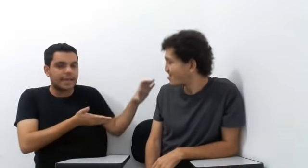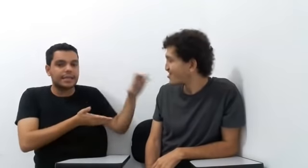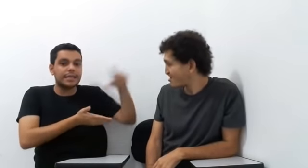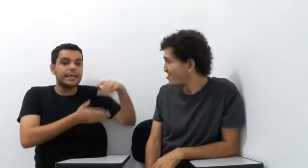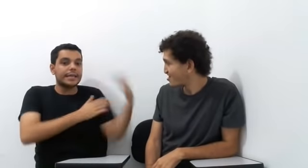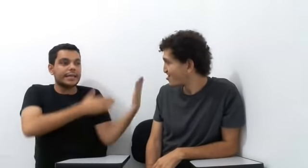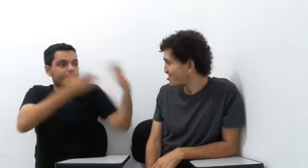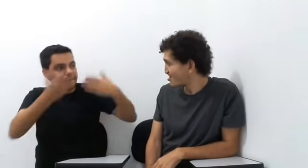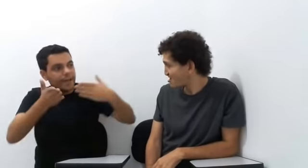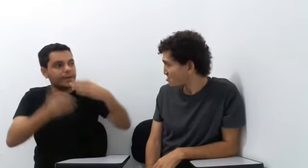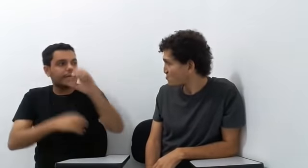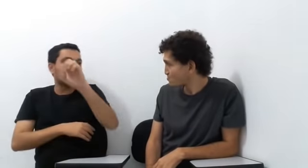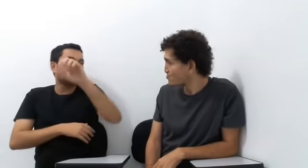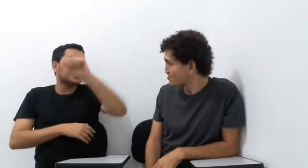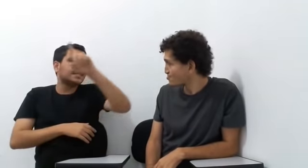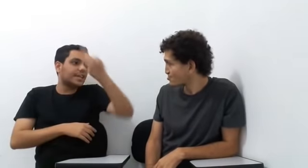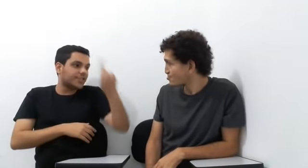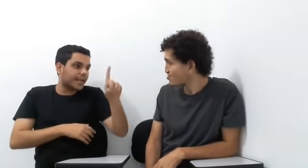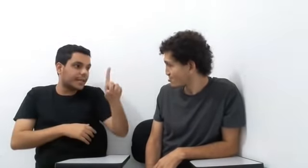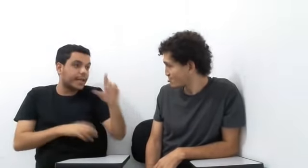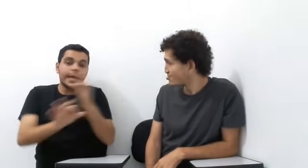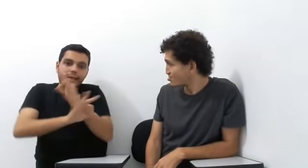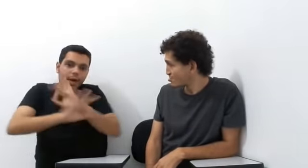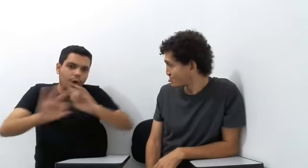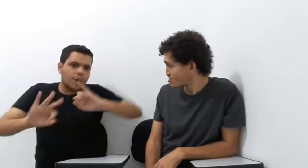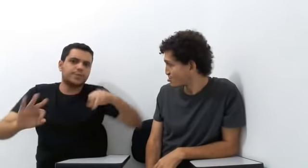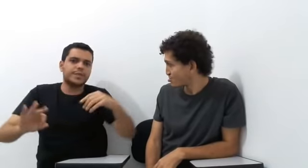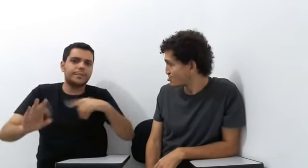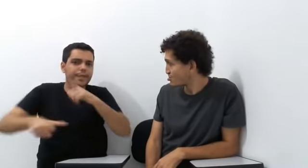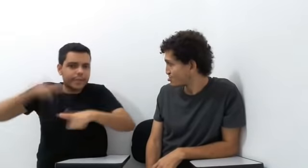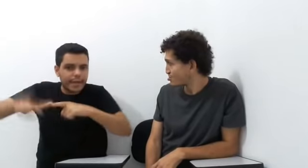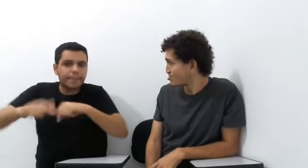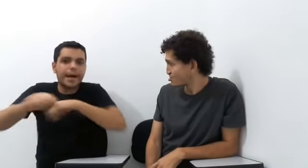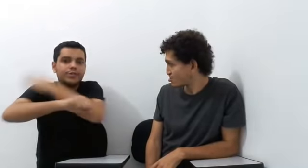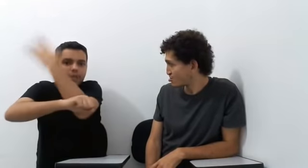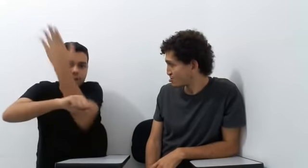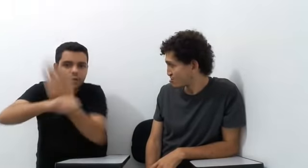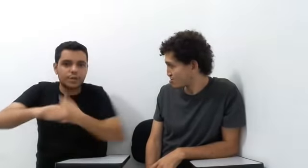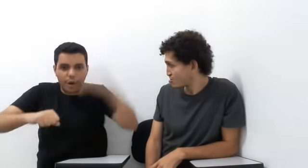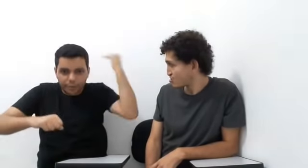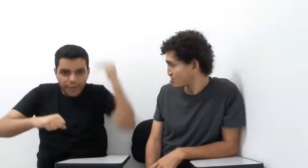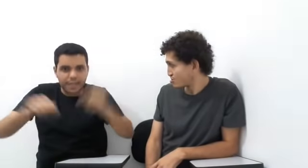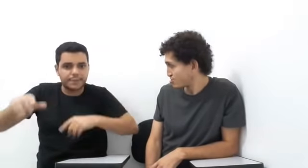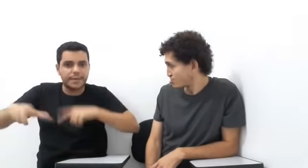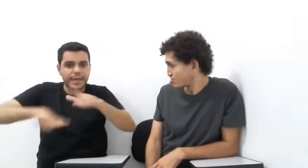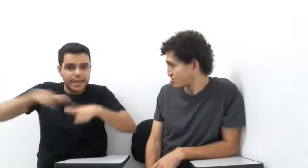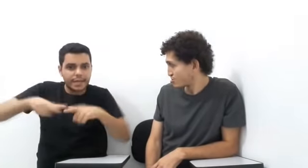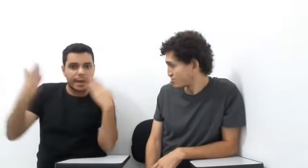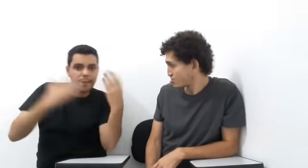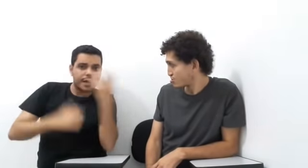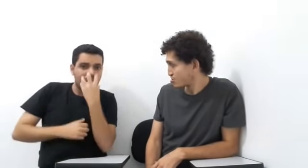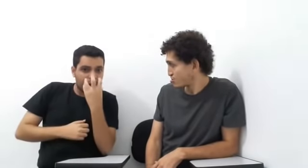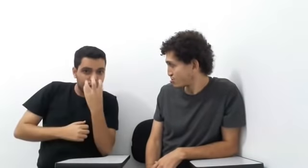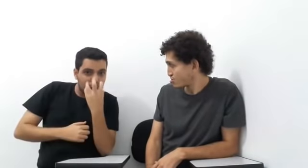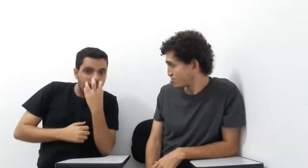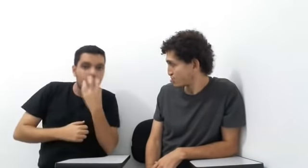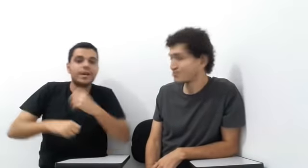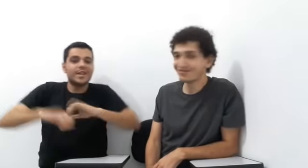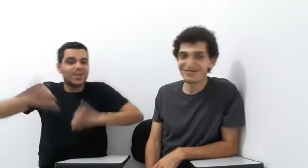Catarina e ela veio aqui na modalidade EAD, que é ótimo, se a pessoa trabalha o dia todo, igual o Felipe, que trabalha com um cachorro, que